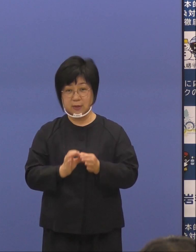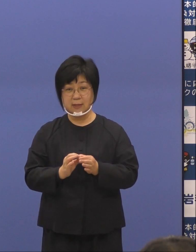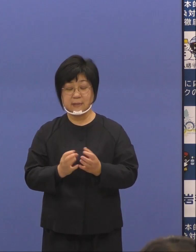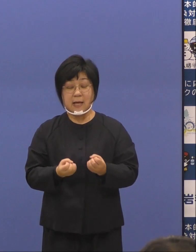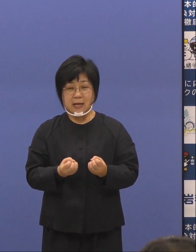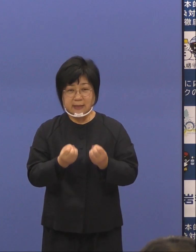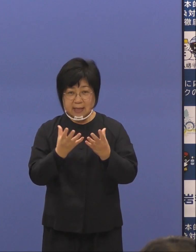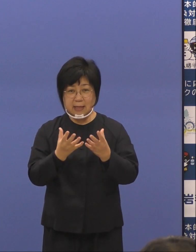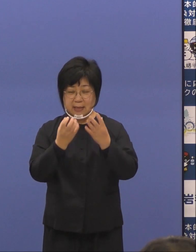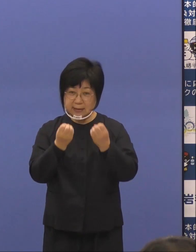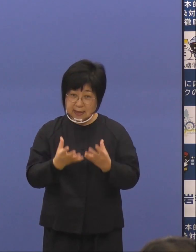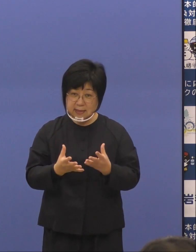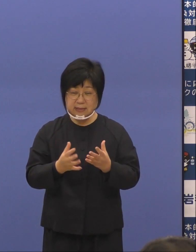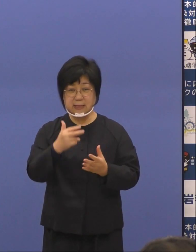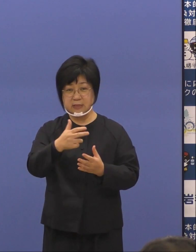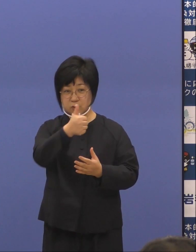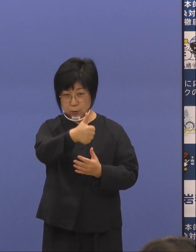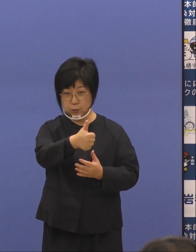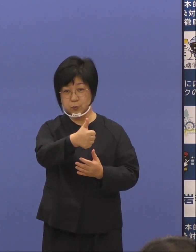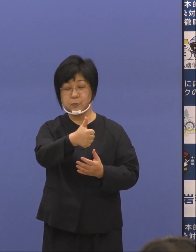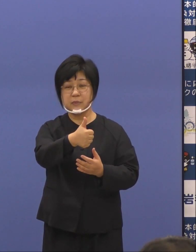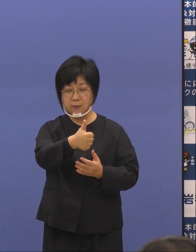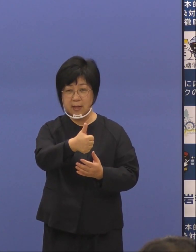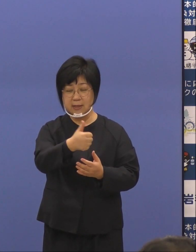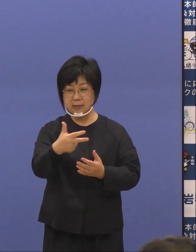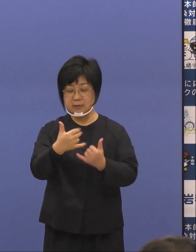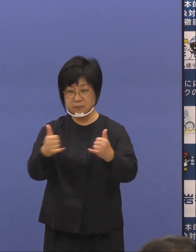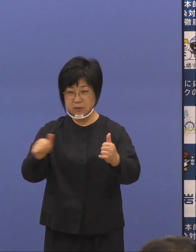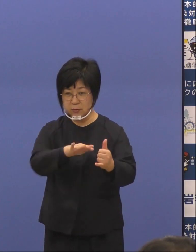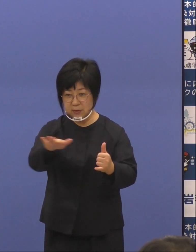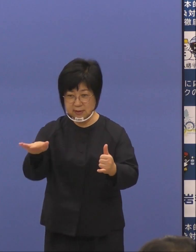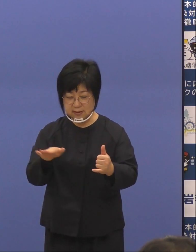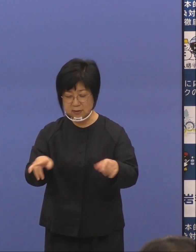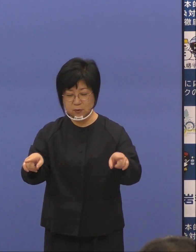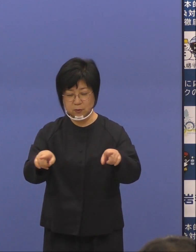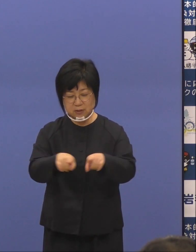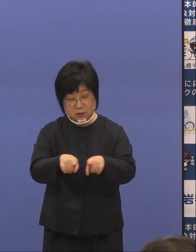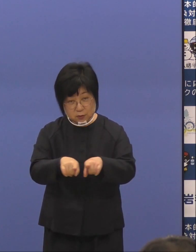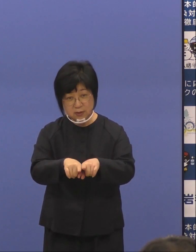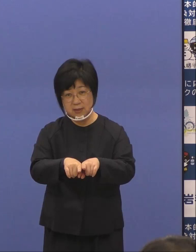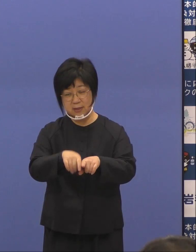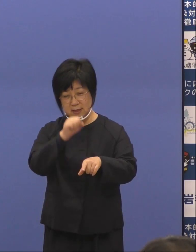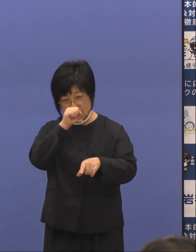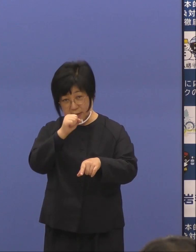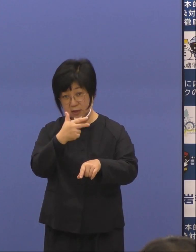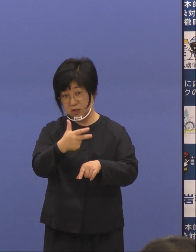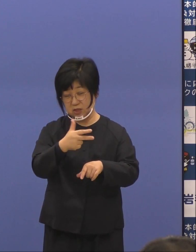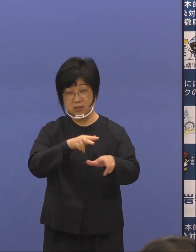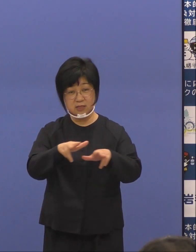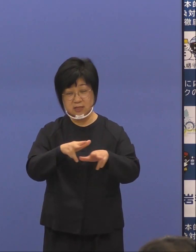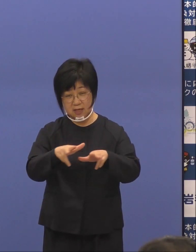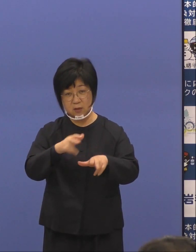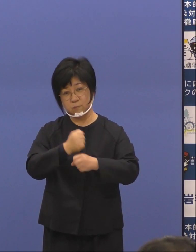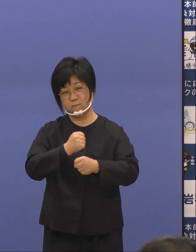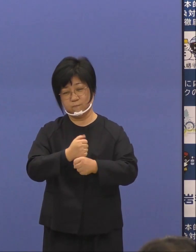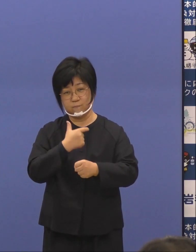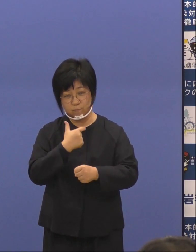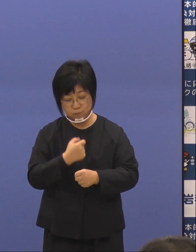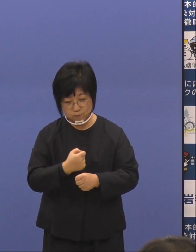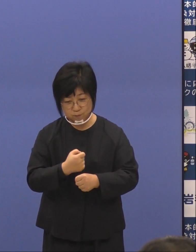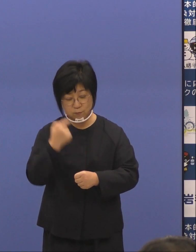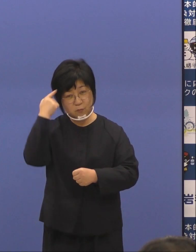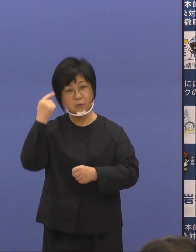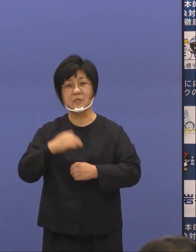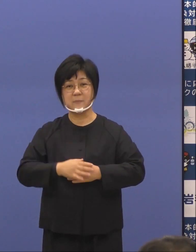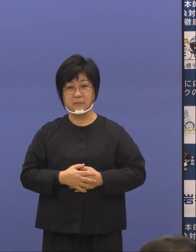ひ市民の皆さんと良い姿勢を作っていってほしいと思います。そして